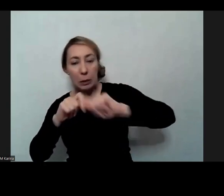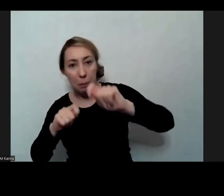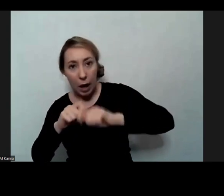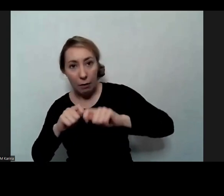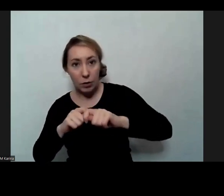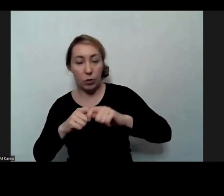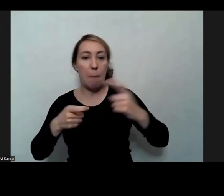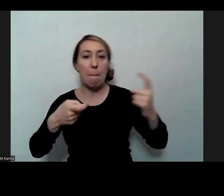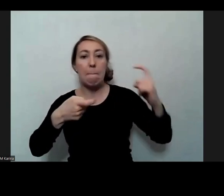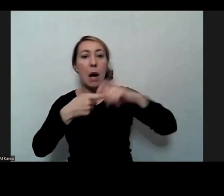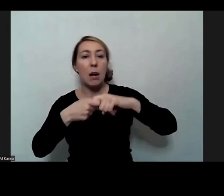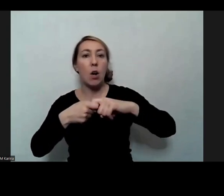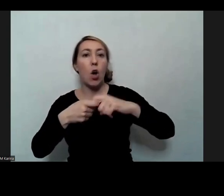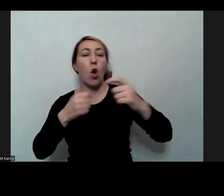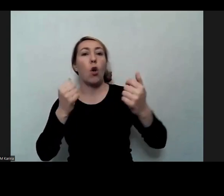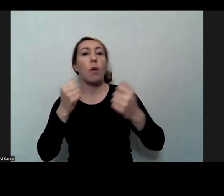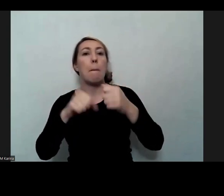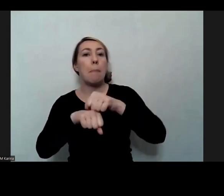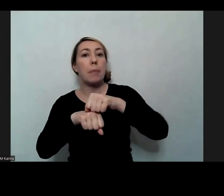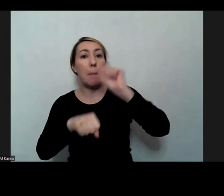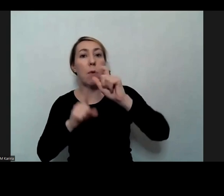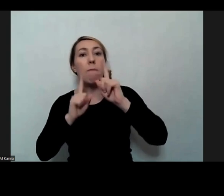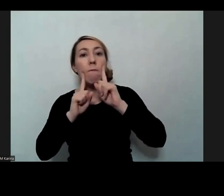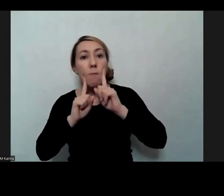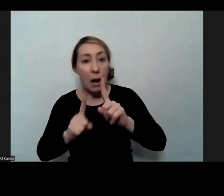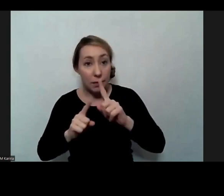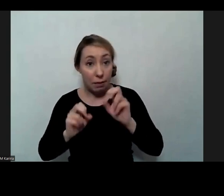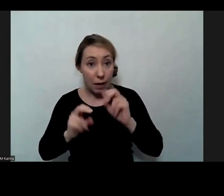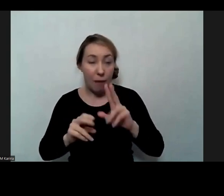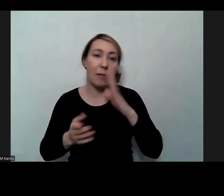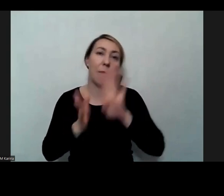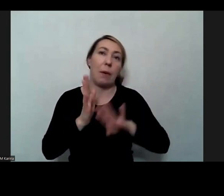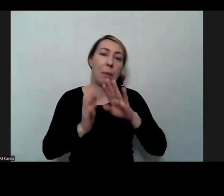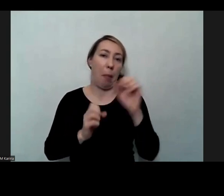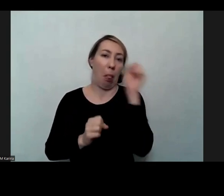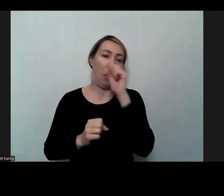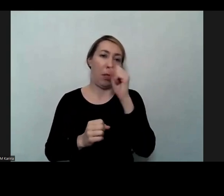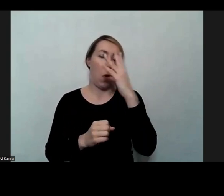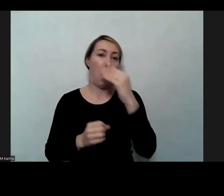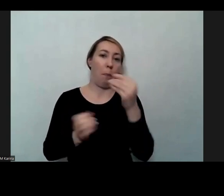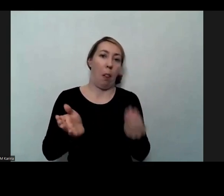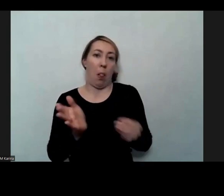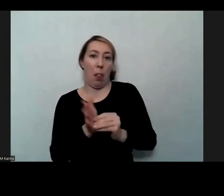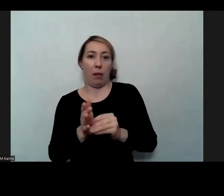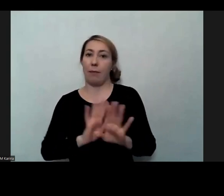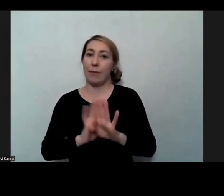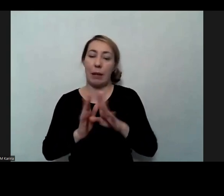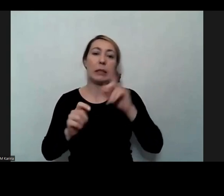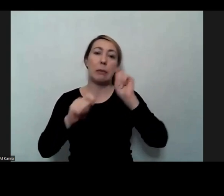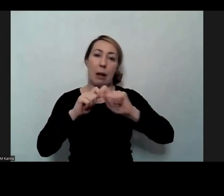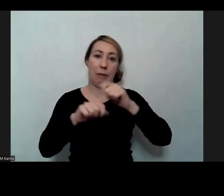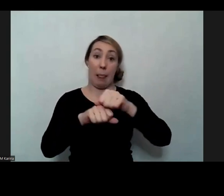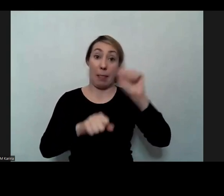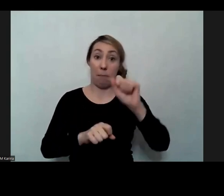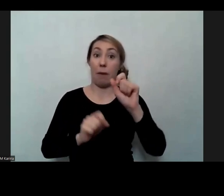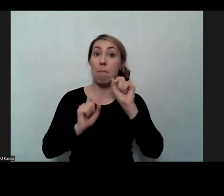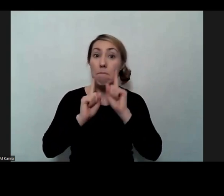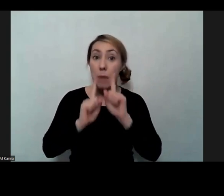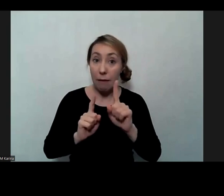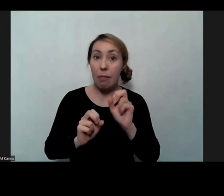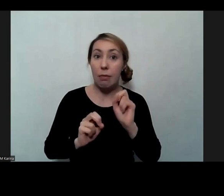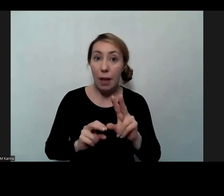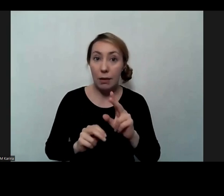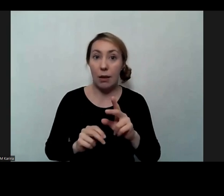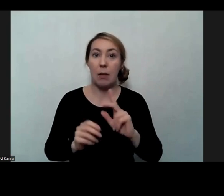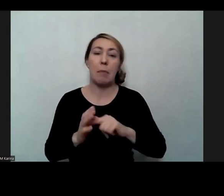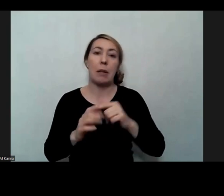czy załączony dokument jest faktycznie dyplomem, a nie na przykład obrazkiem jakimś tam dowolnym, tak? I zaglądamy do tego raz